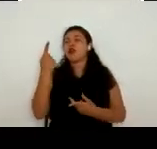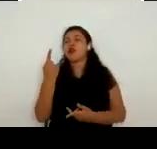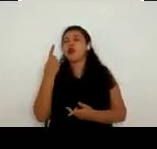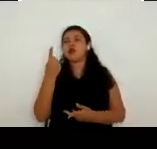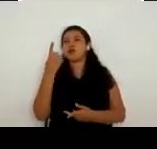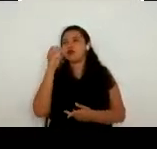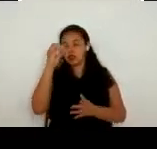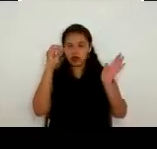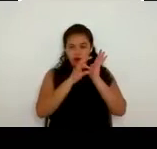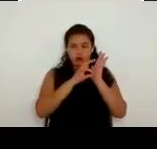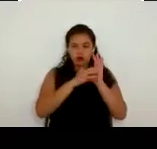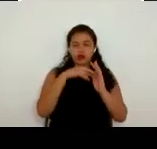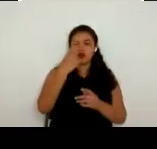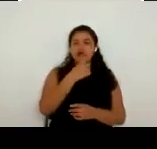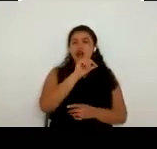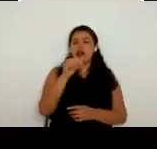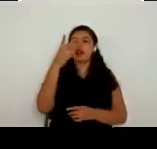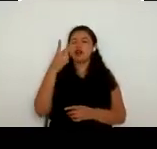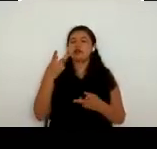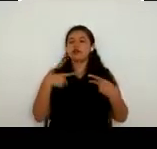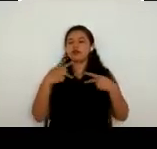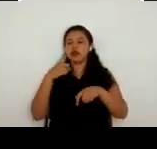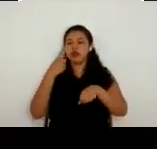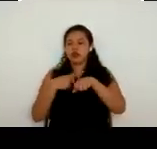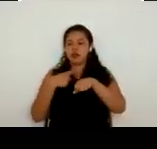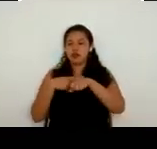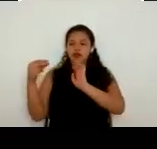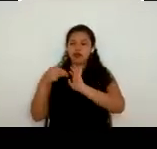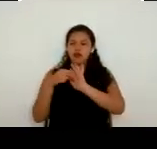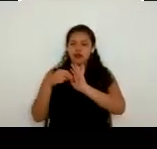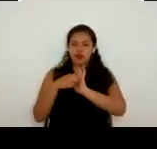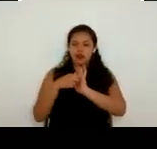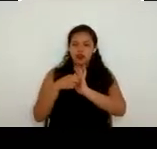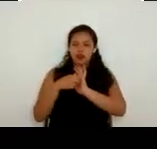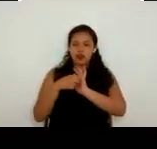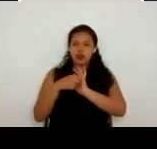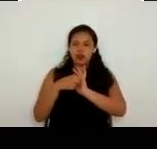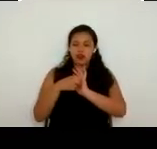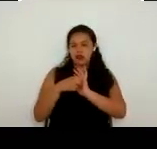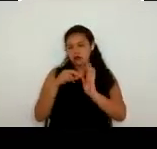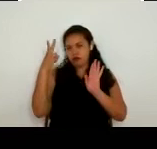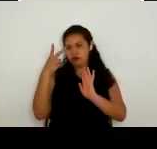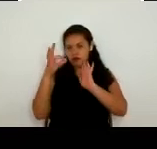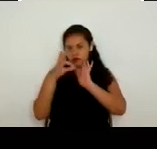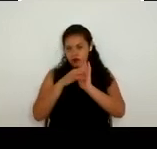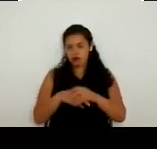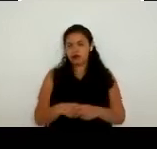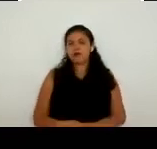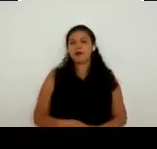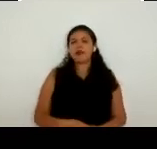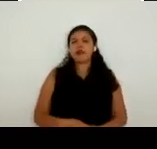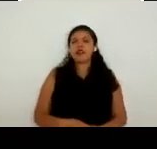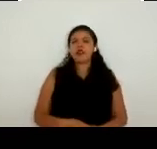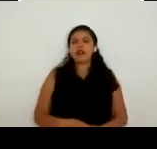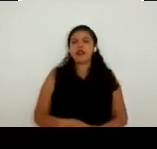uno es el paciente a la persona que demanda el servicio le asignamos dos puntos y al final tenemos la